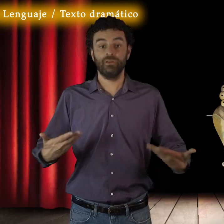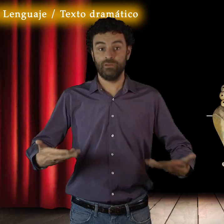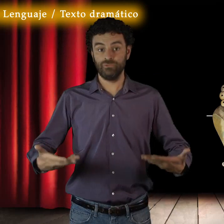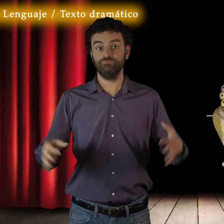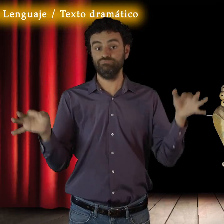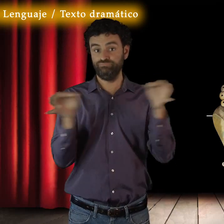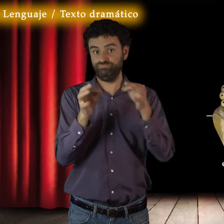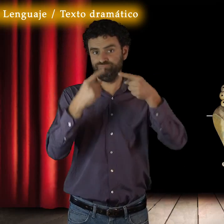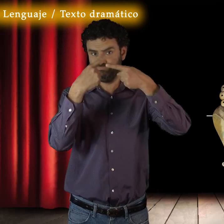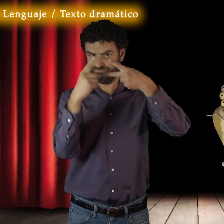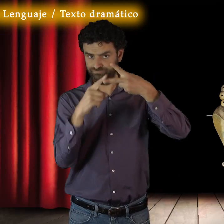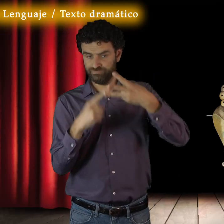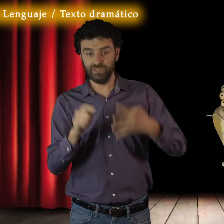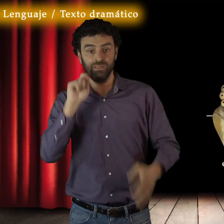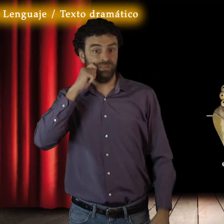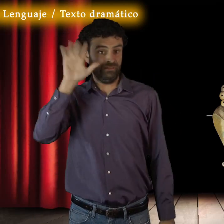características del texto